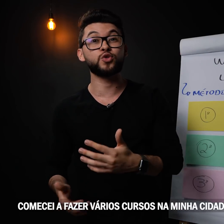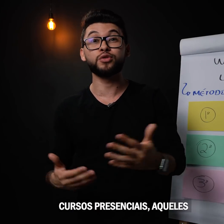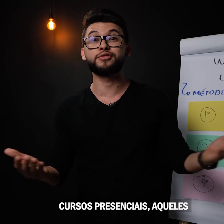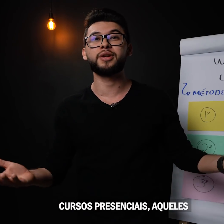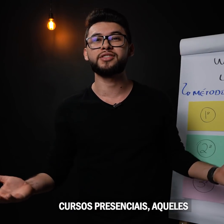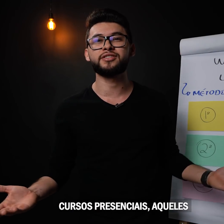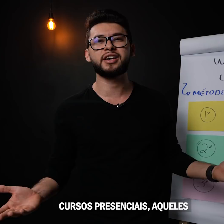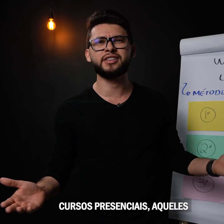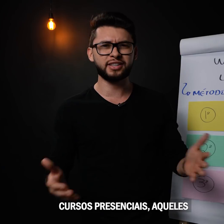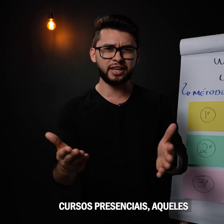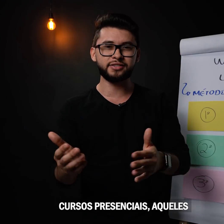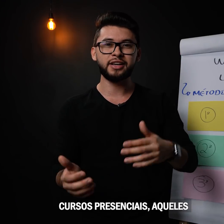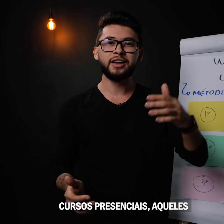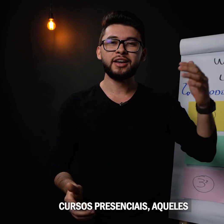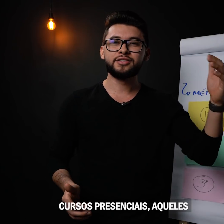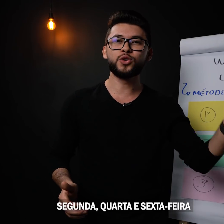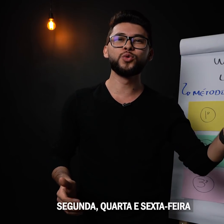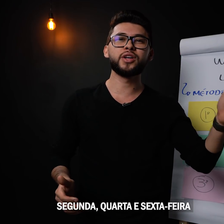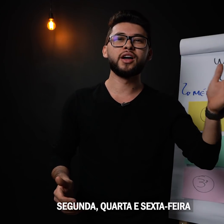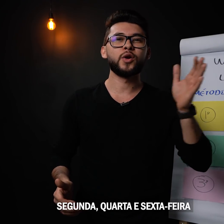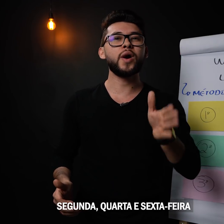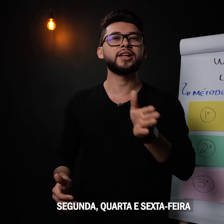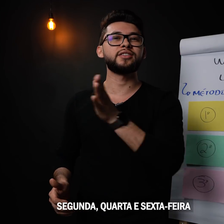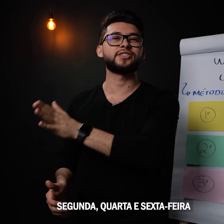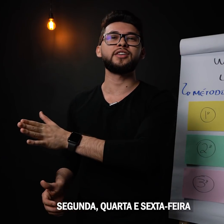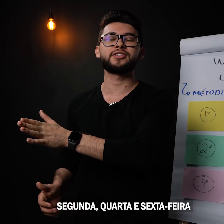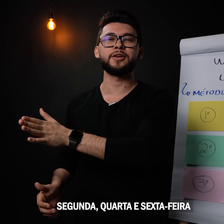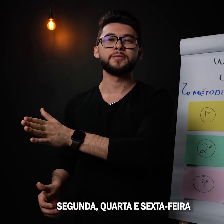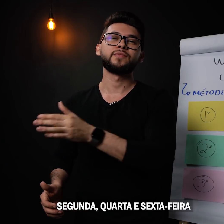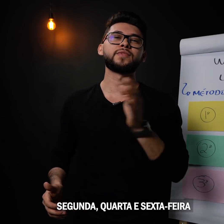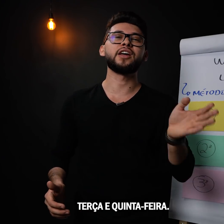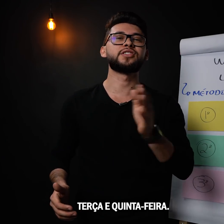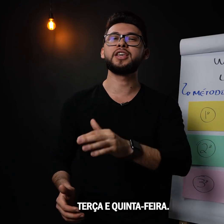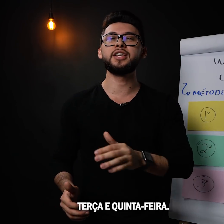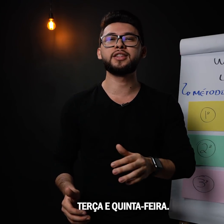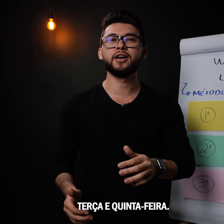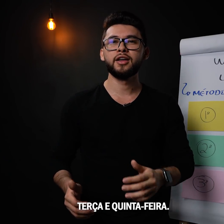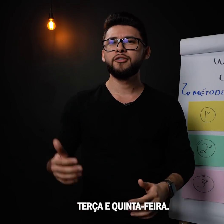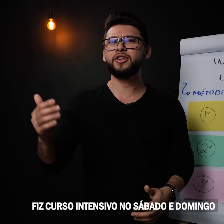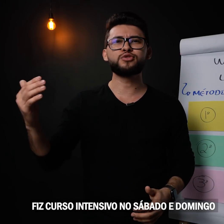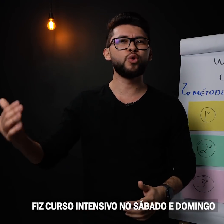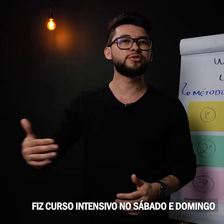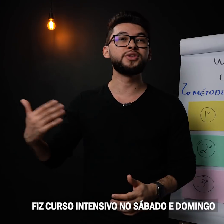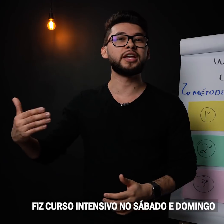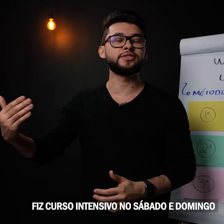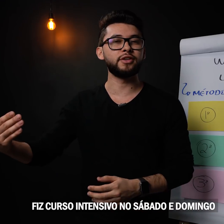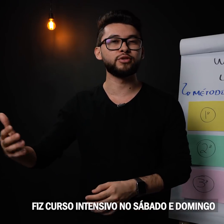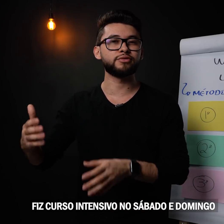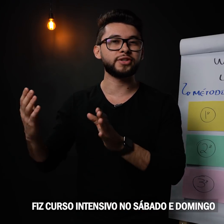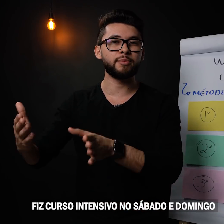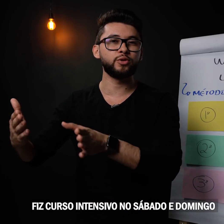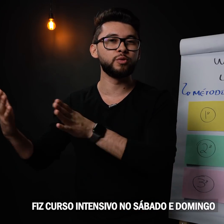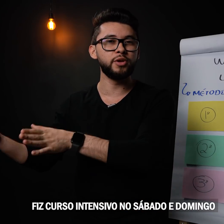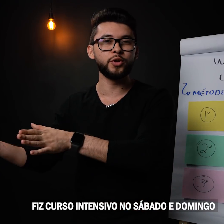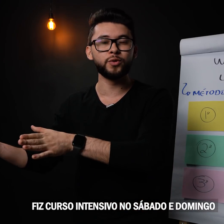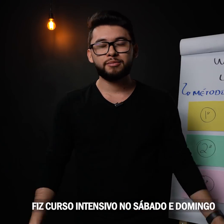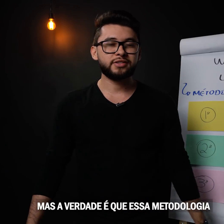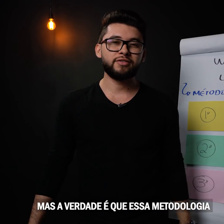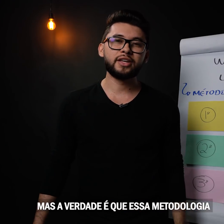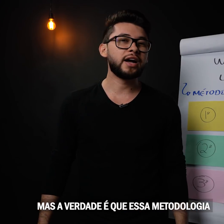cursos presenciais, aqueles segunda, quarta e sexta, terça e quinta, fiz curso intensivo no sábado e domingo, mas a verdade